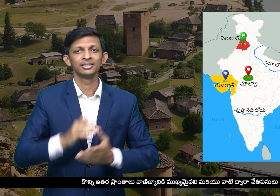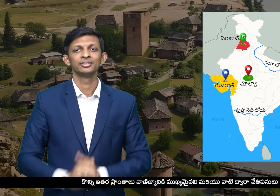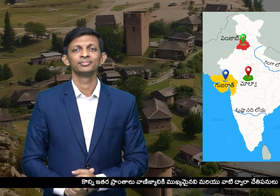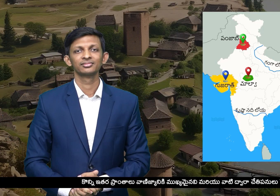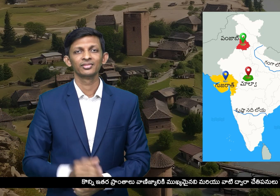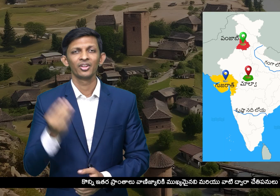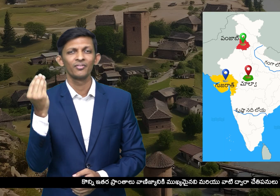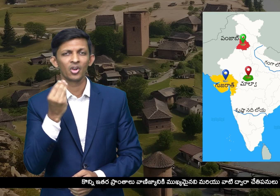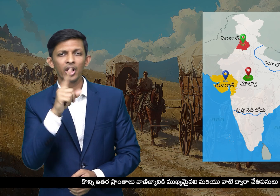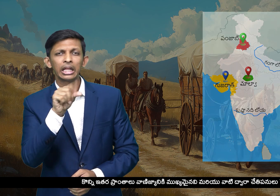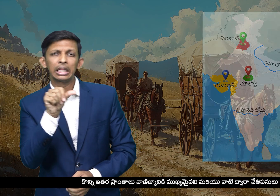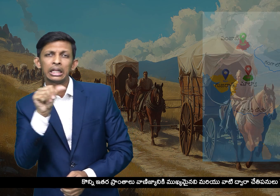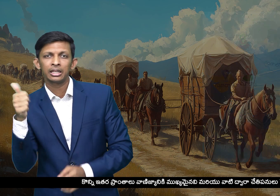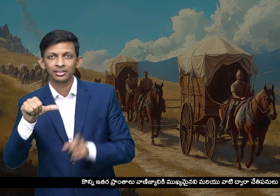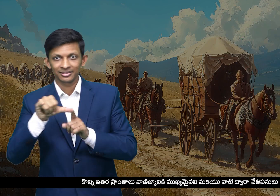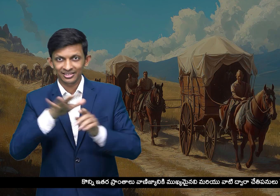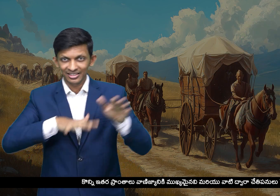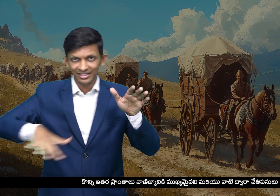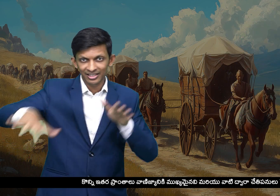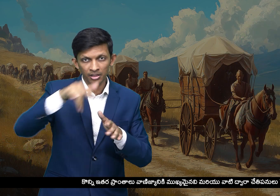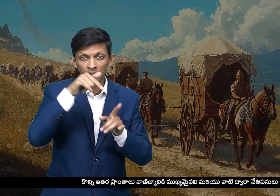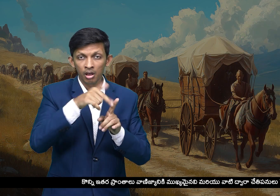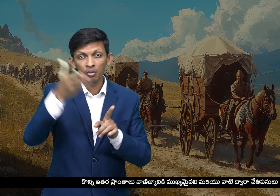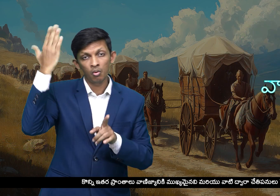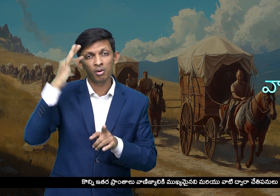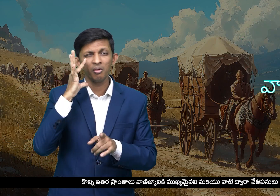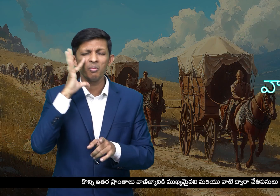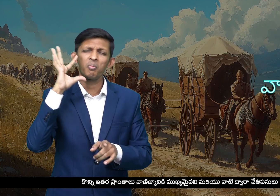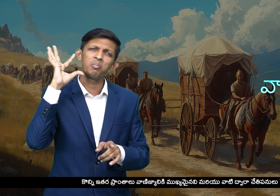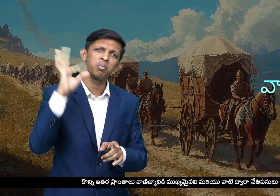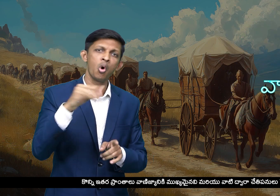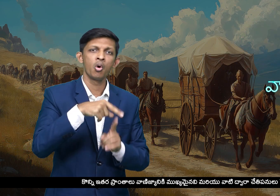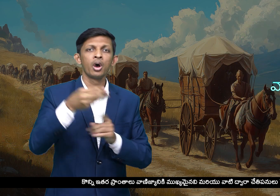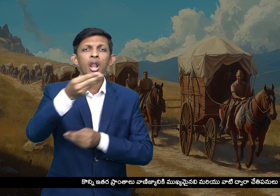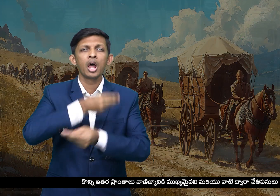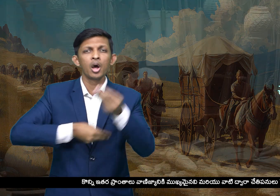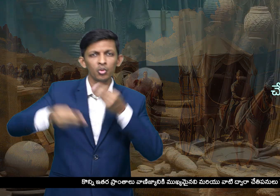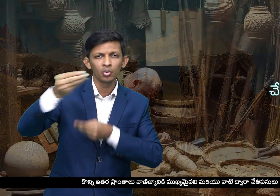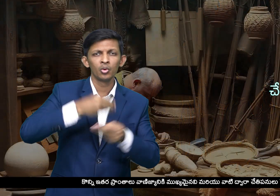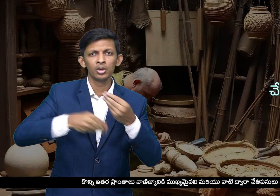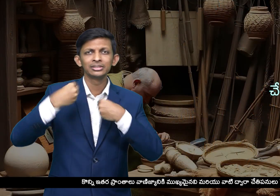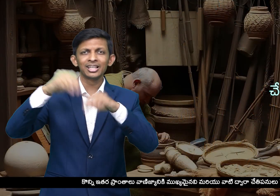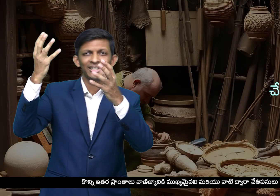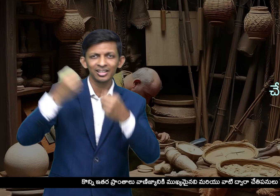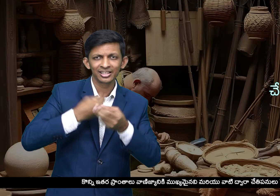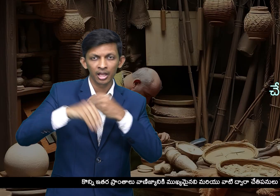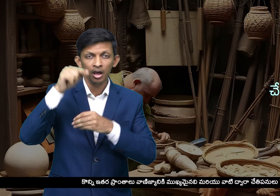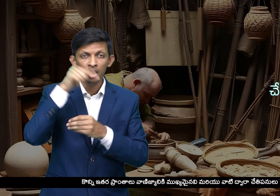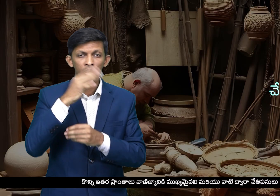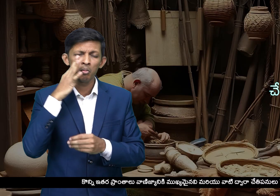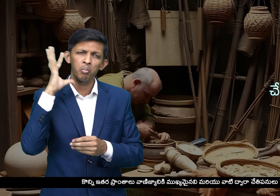ప్రాంతాలు వాణిజ్యానికి ముఖ్యమైనవి మరియు వాటి ద్వారా చేతి పనులు, పెద్ద నగరాలు,